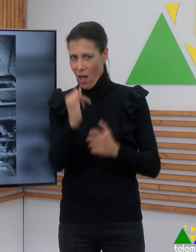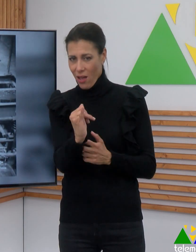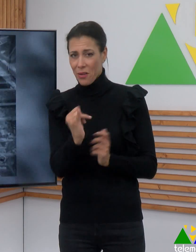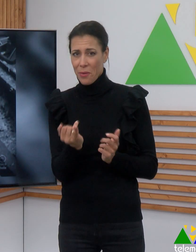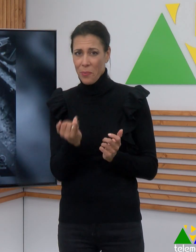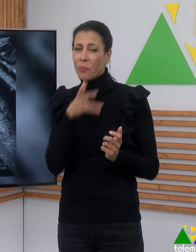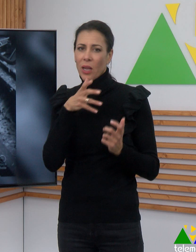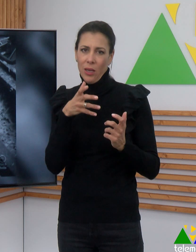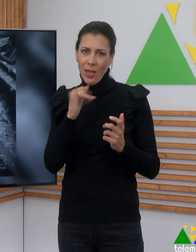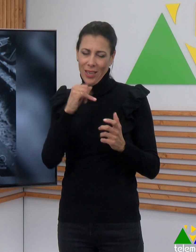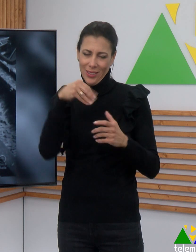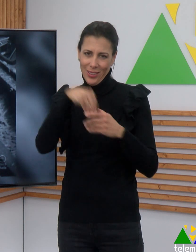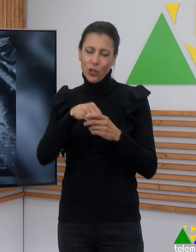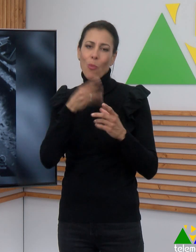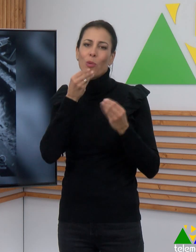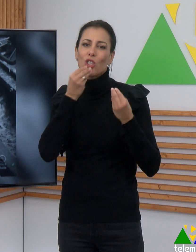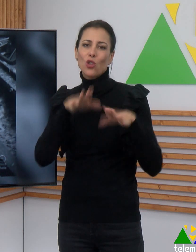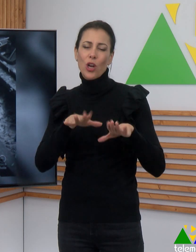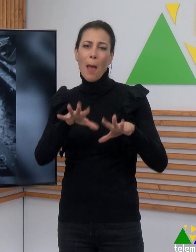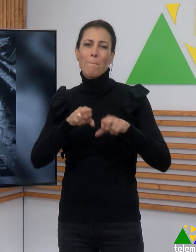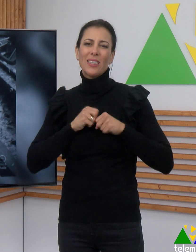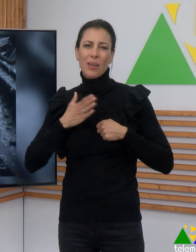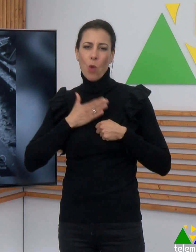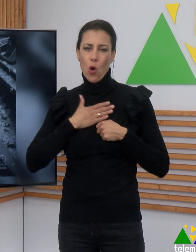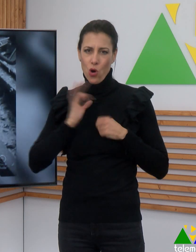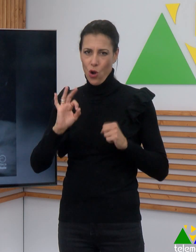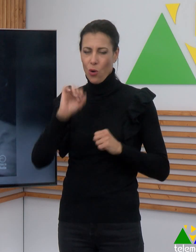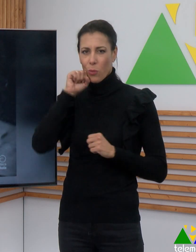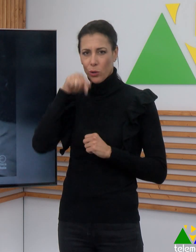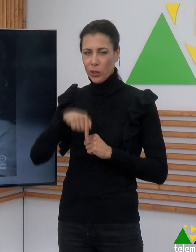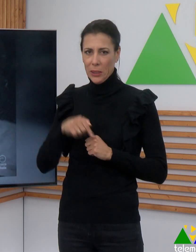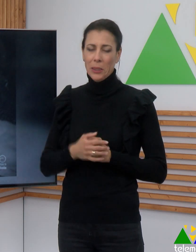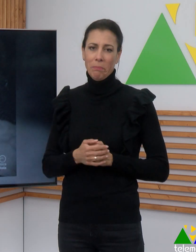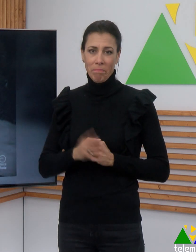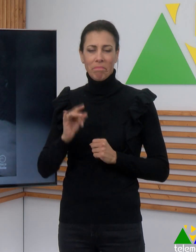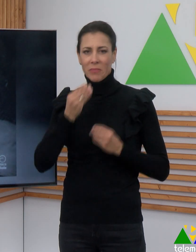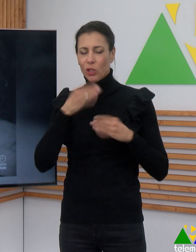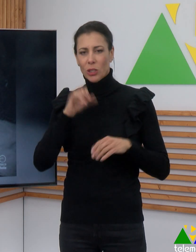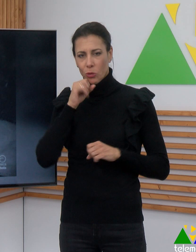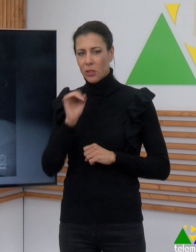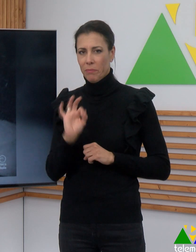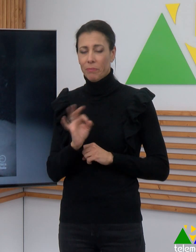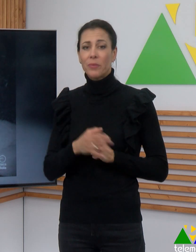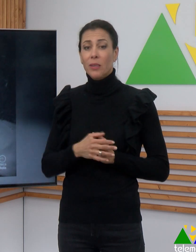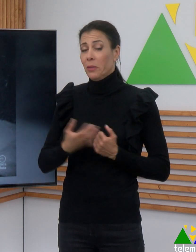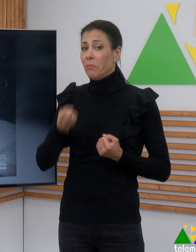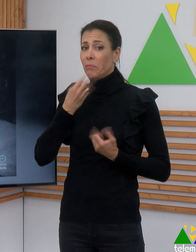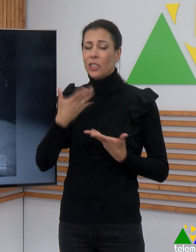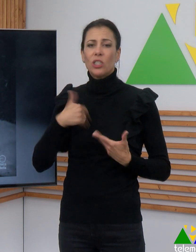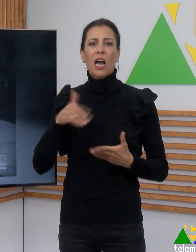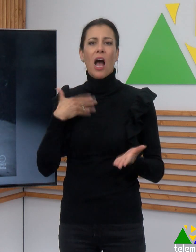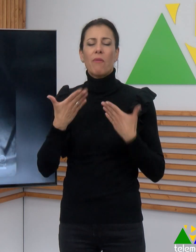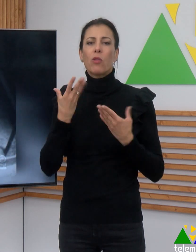y que forman parte de la historia del patrimonio industrial totalmente motrileño. La historia de Motril. Bueno, pues nosotros hemos hablado